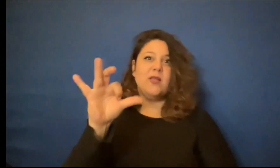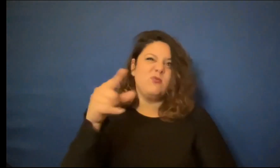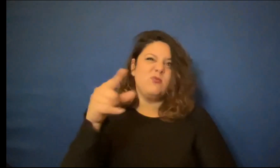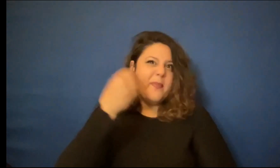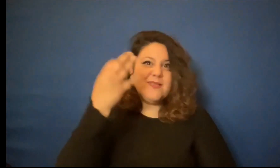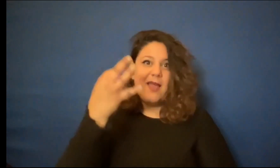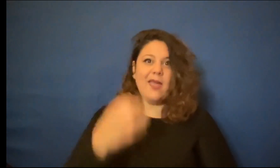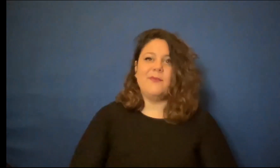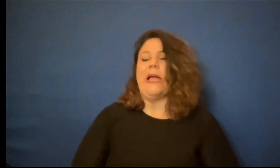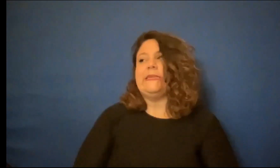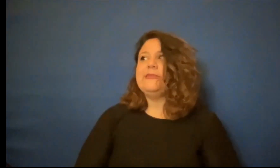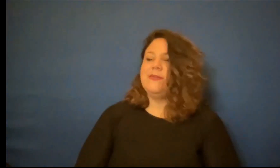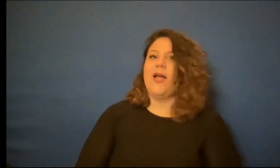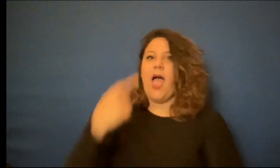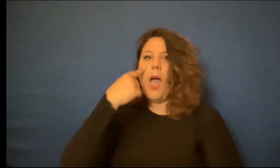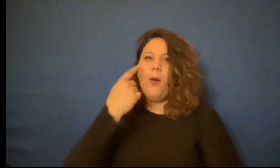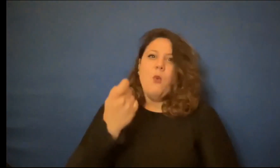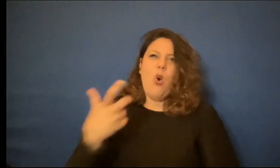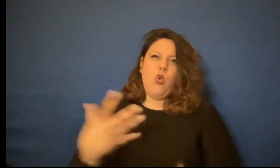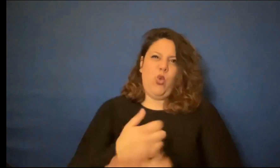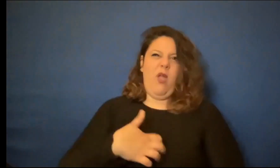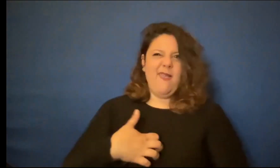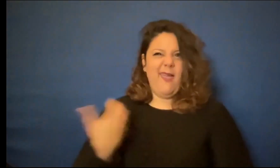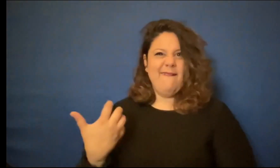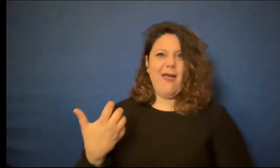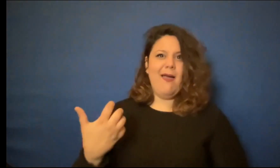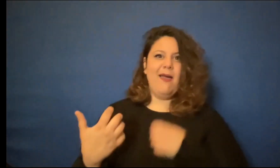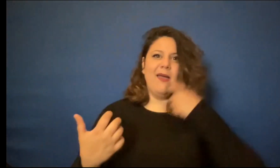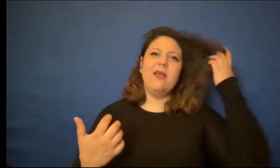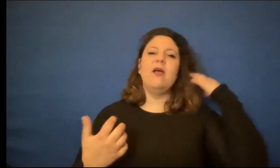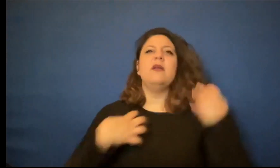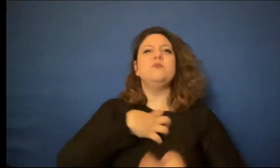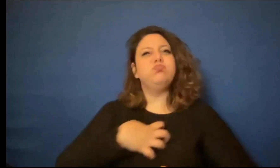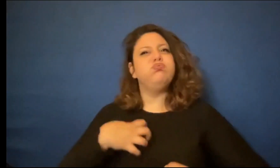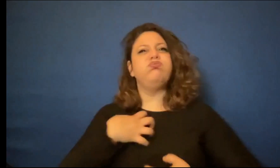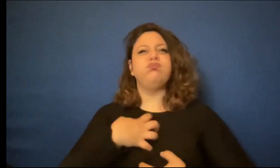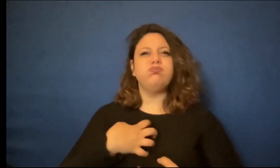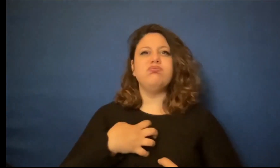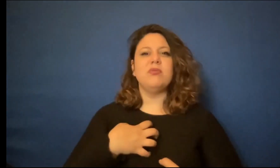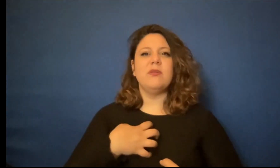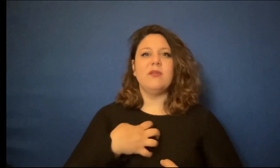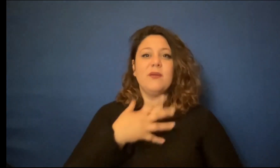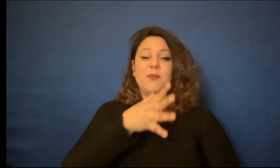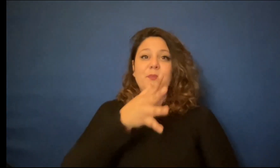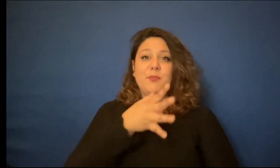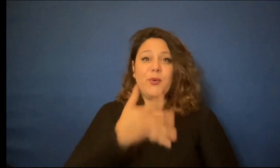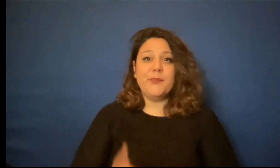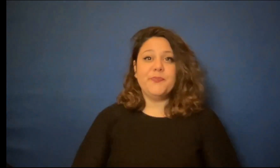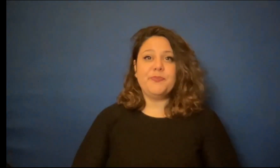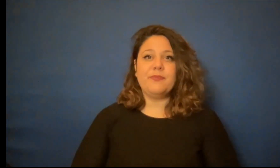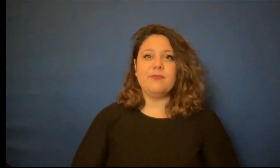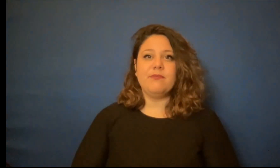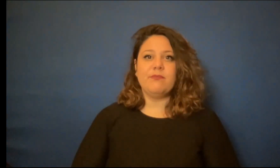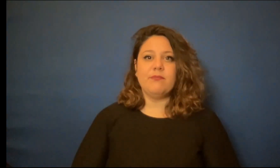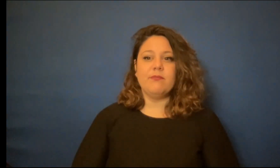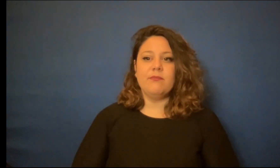Un poco rabia, un poco frustración, ¿no? Porque no me imaginaba